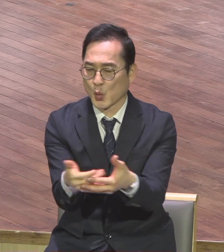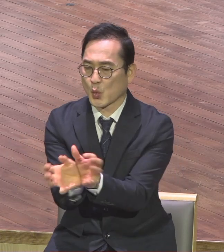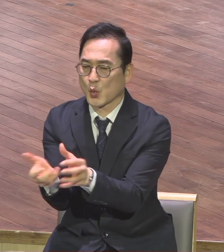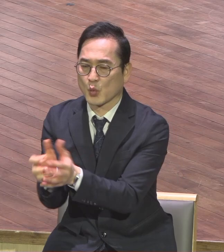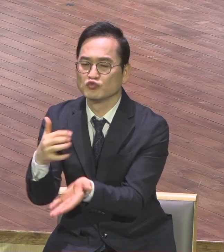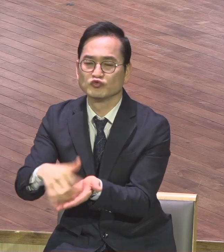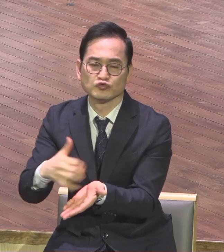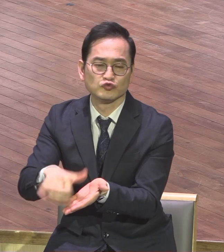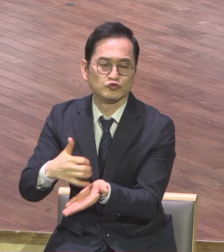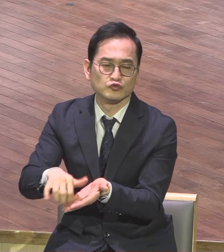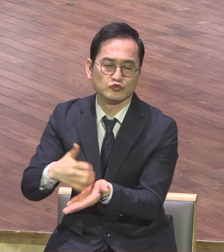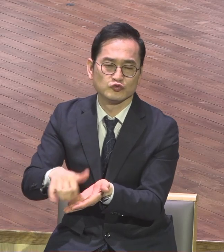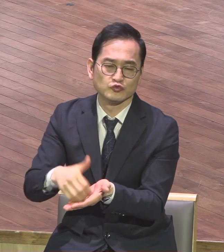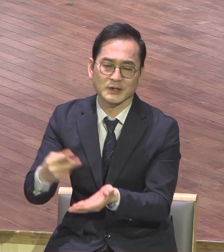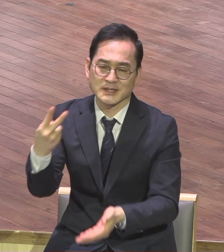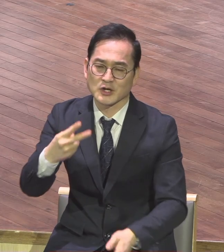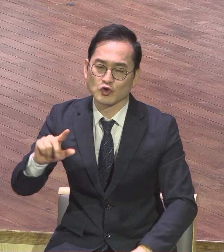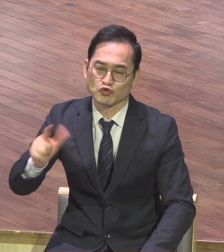2,644조.